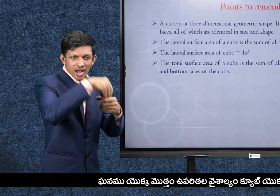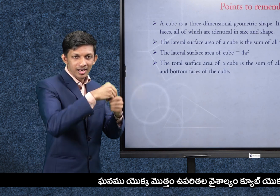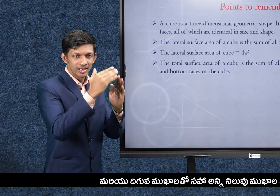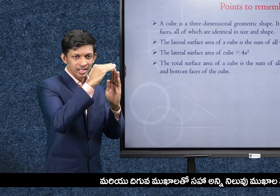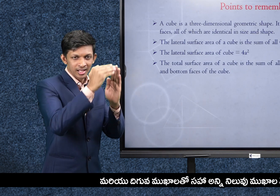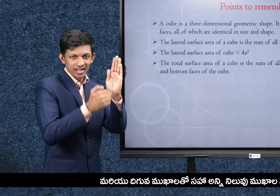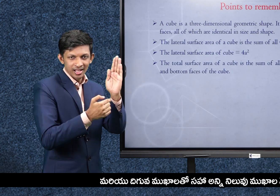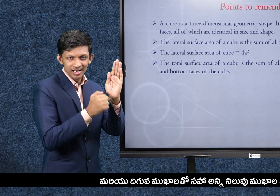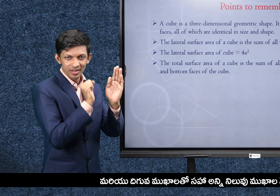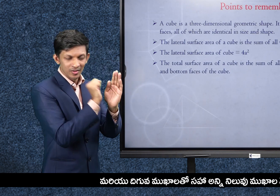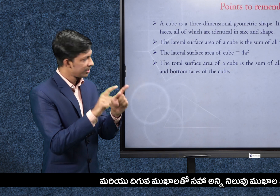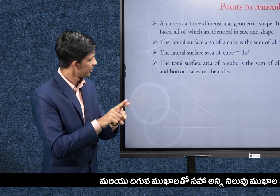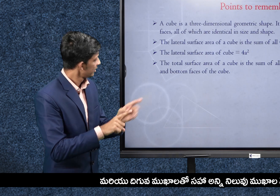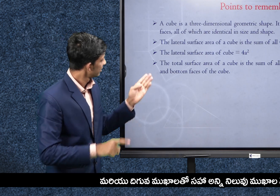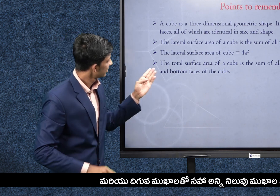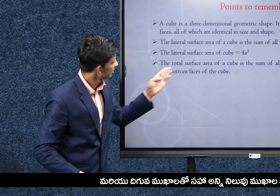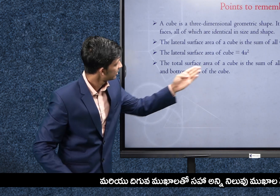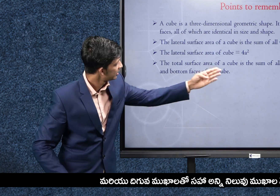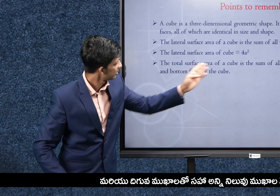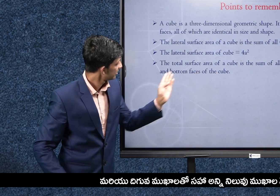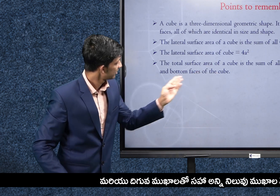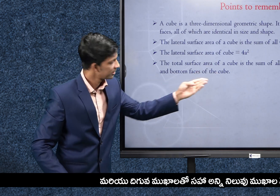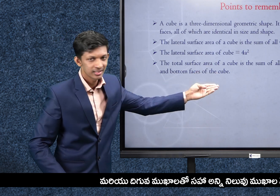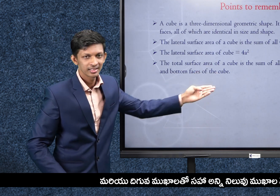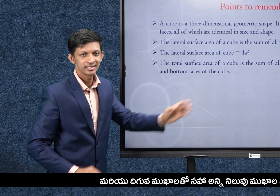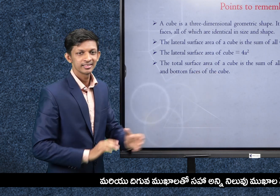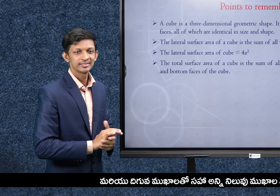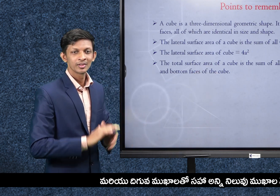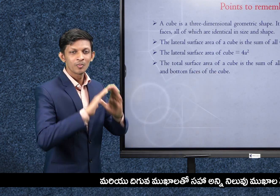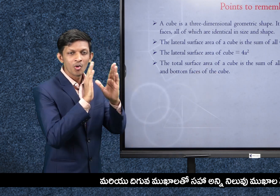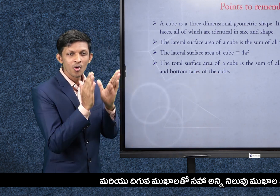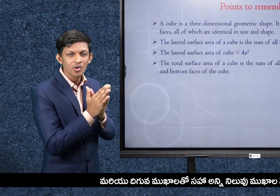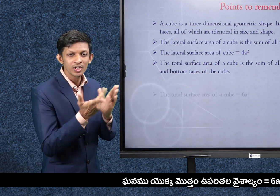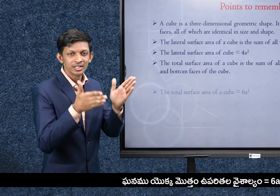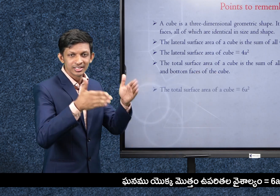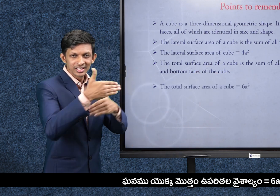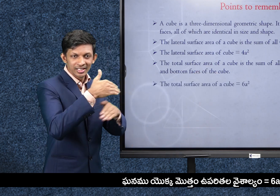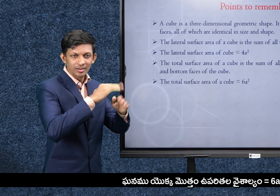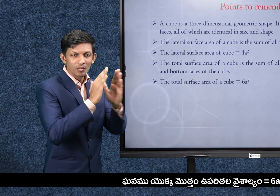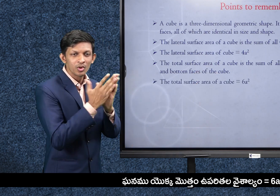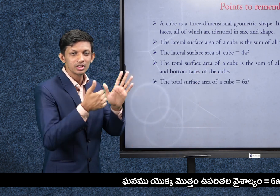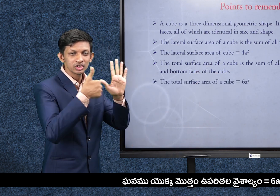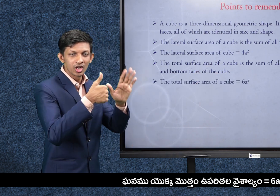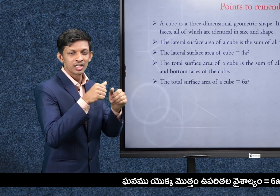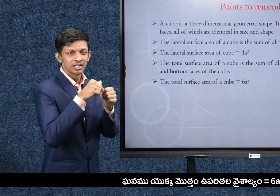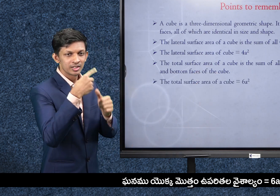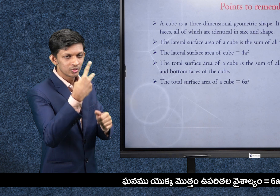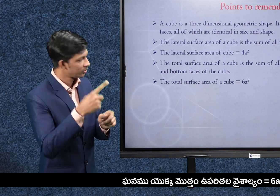యొక్క ఎగువ మరియు దిగువ ముఖాలతో సహా అన్ని నిలువు ముఖాల మొత్తం. క్యూబ్ యొక్క మొత్తం ఉపరితల వైశాల్యం